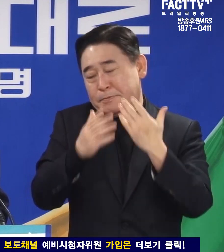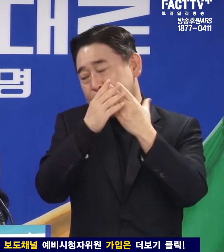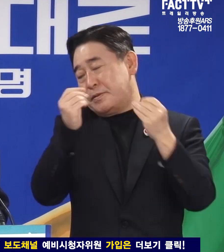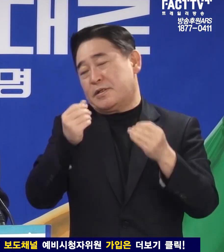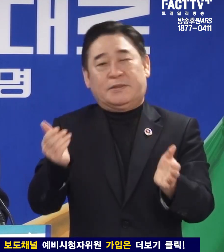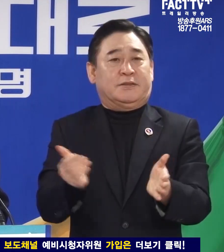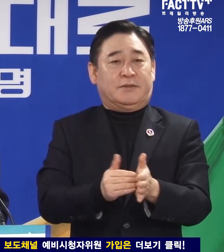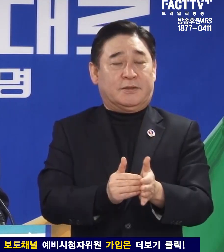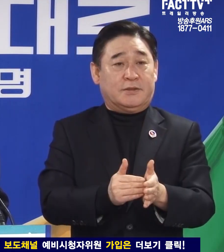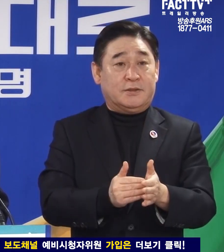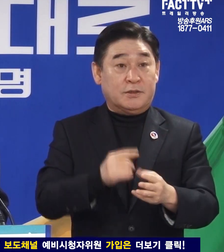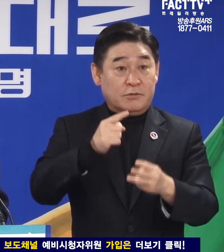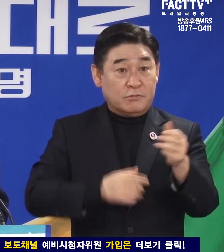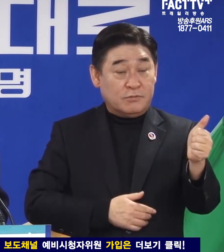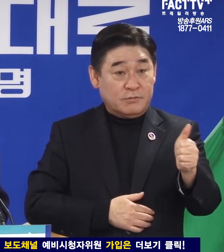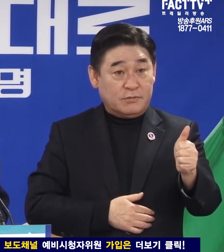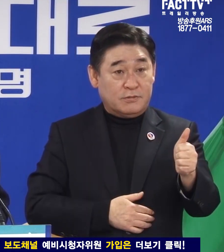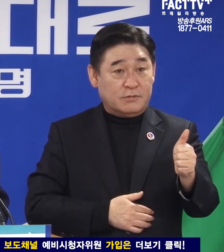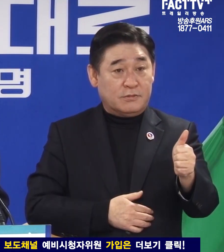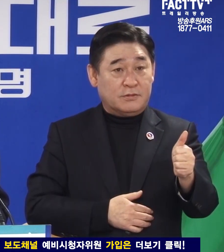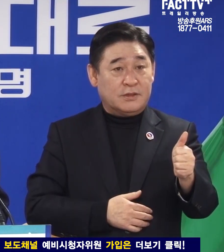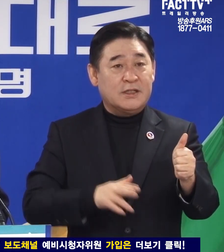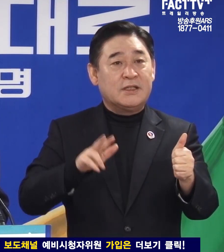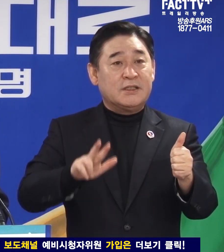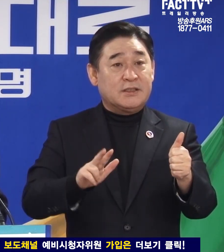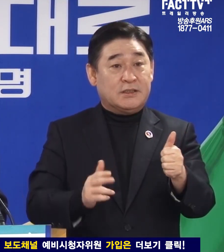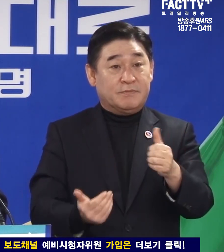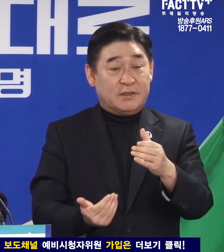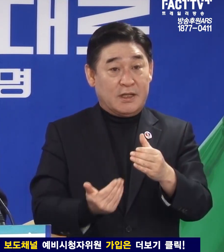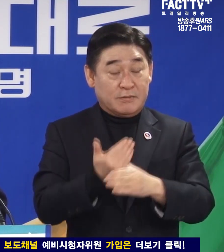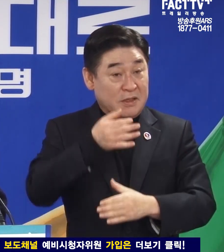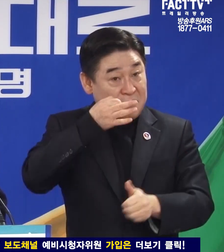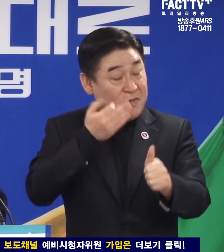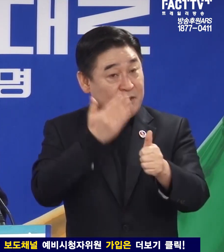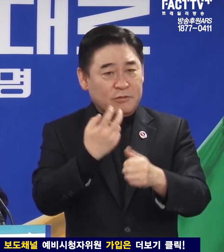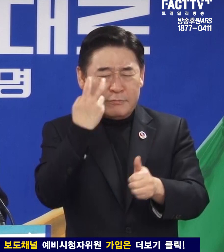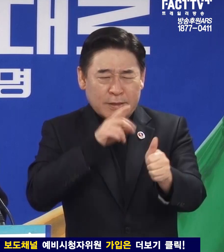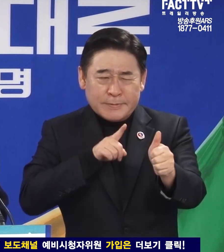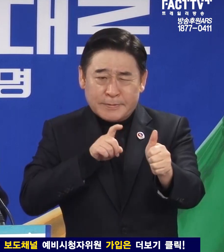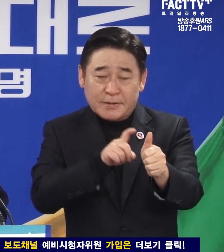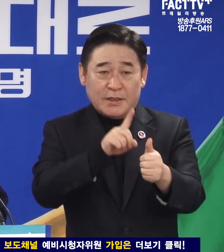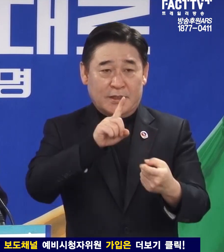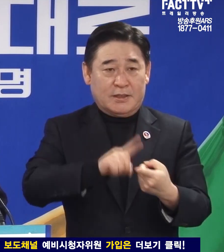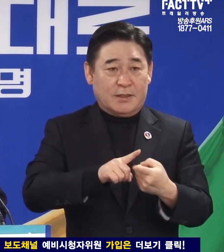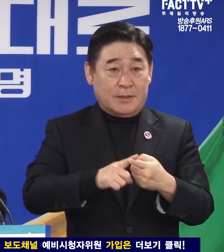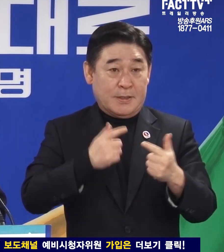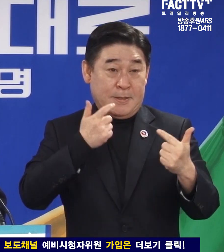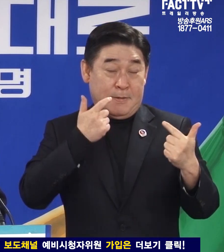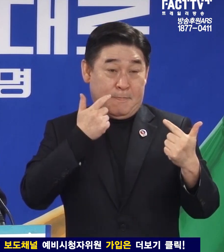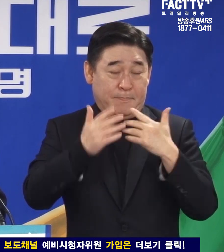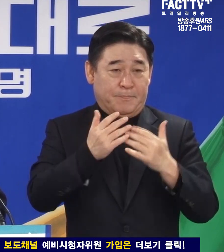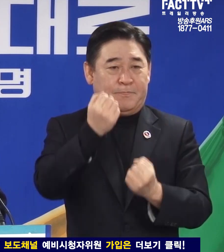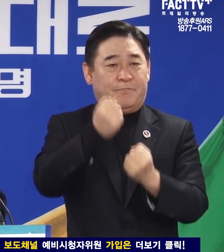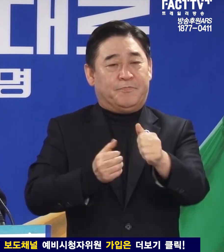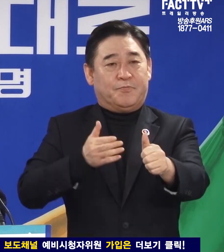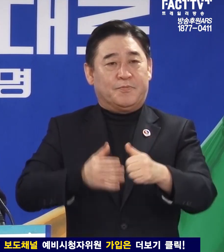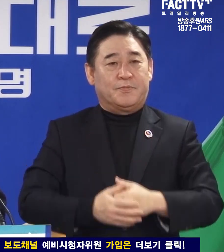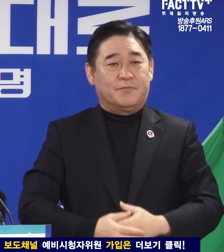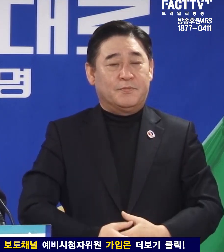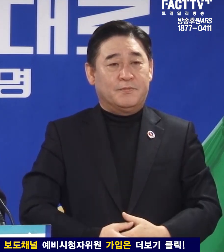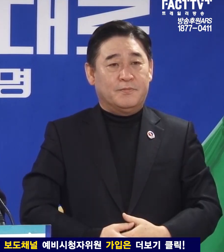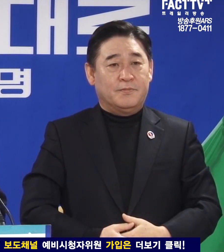있습니다. 윤석열 후보는 지금 불거지고 있는 이 봐주기 수사 의혹들에 대해서 뚜렷하게 해명해야 할